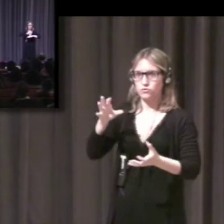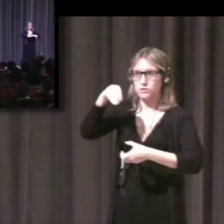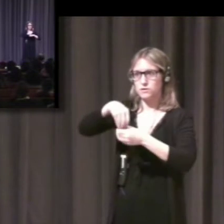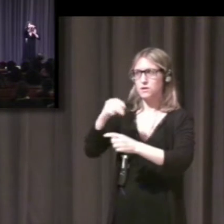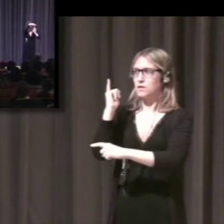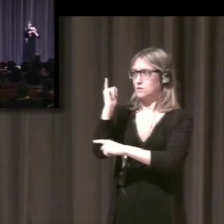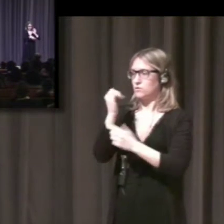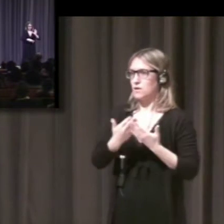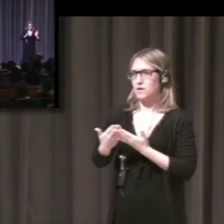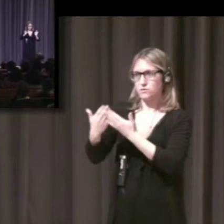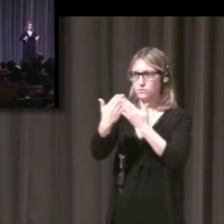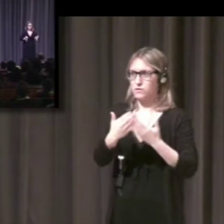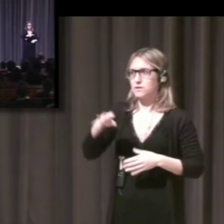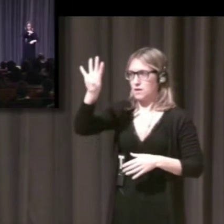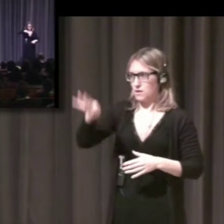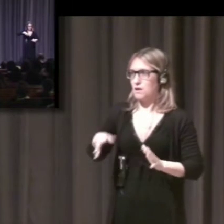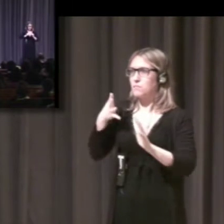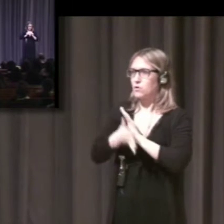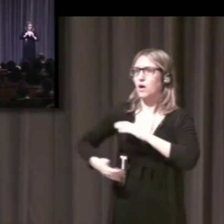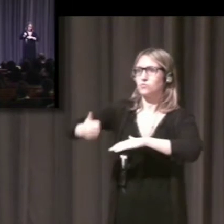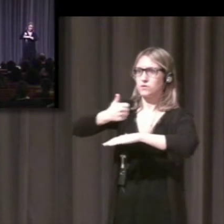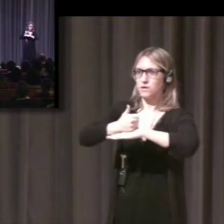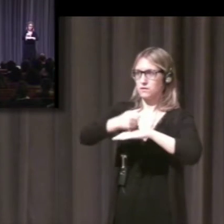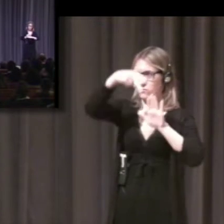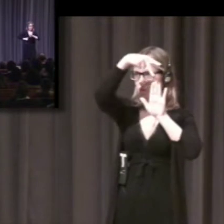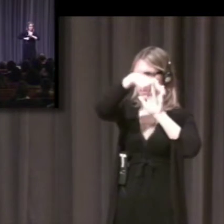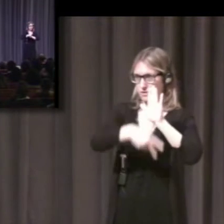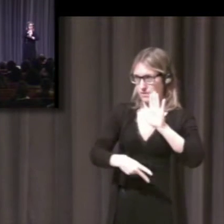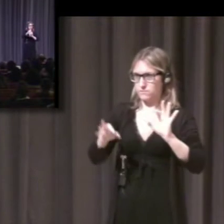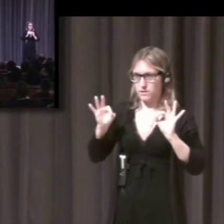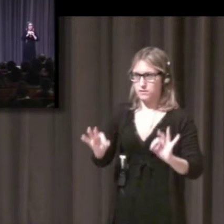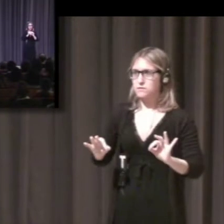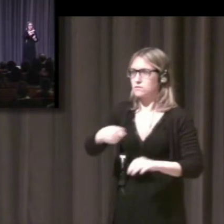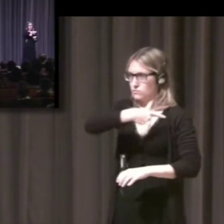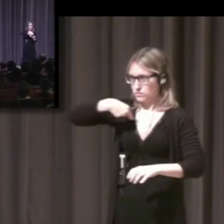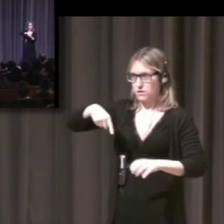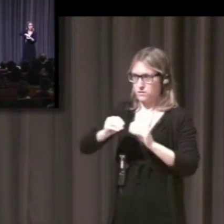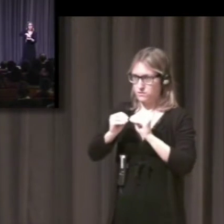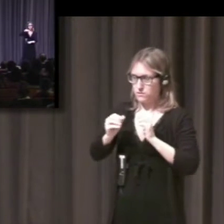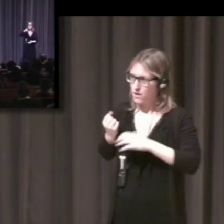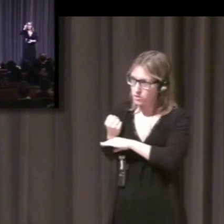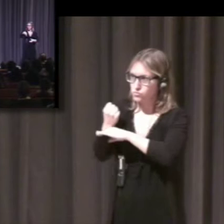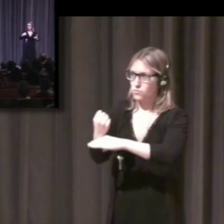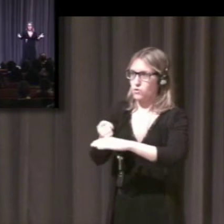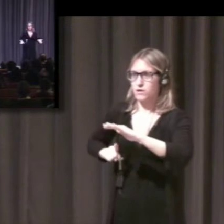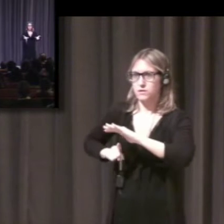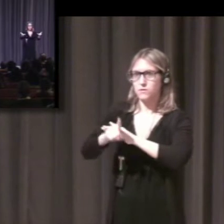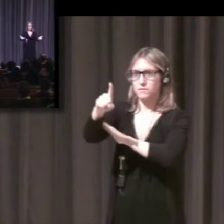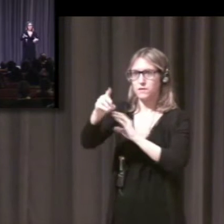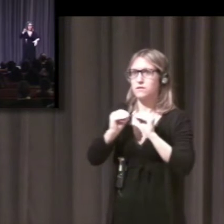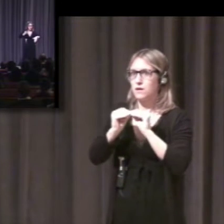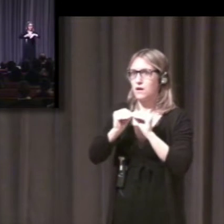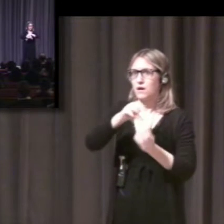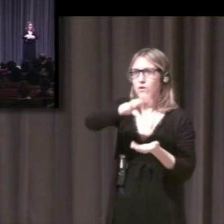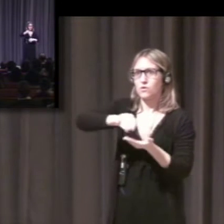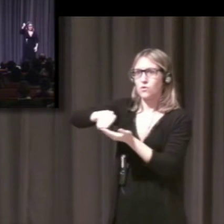Desenvolupem i donem suport al desenvolupament del corpus i també promovem aquest accés a